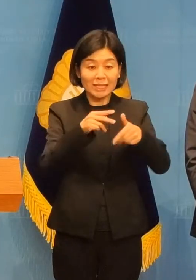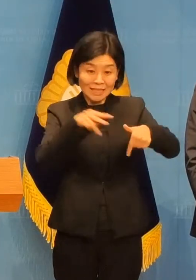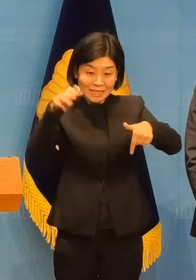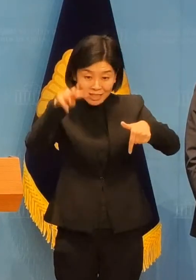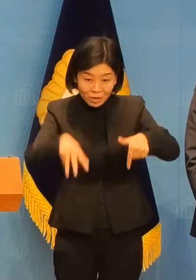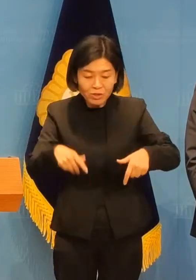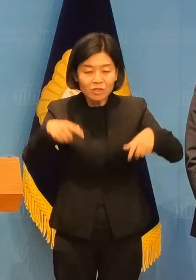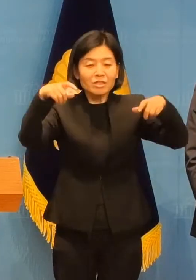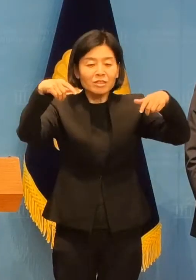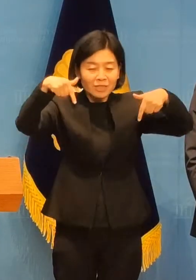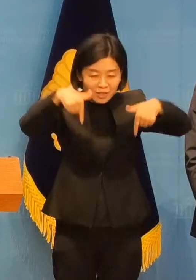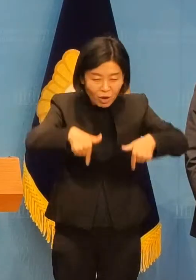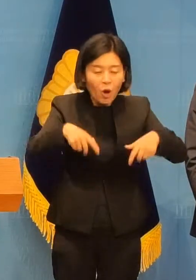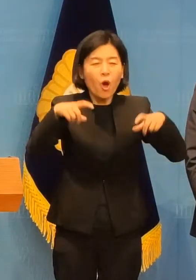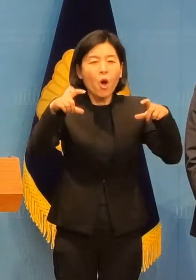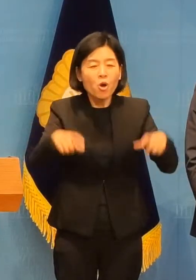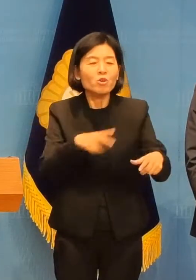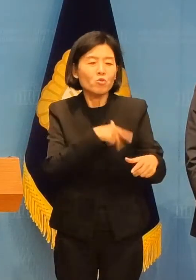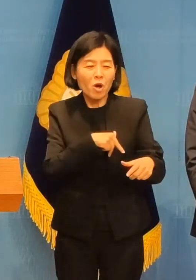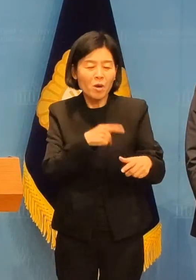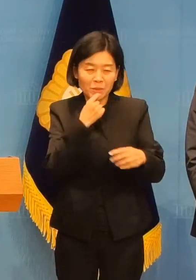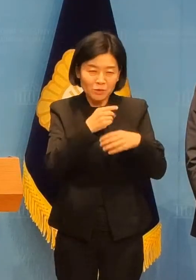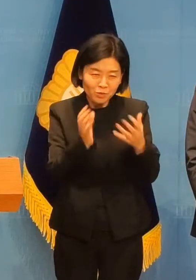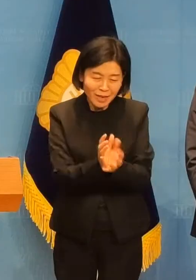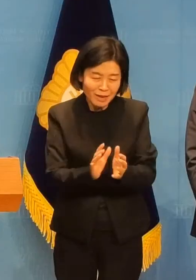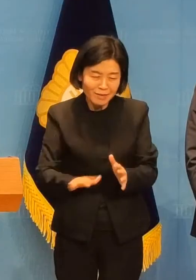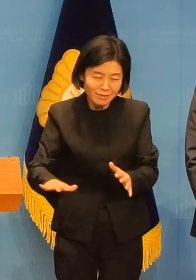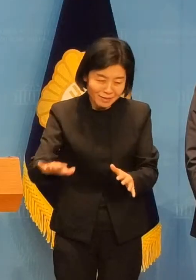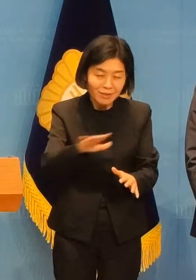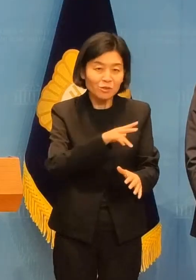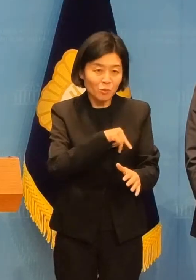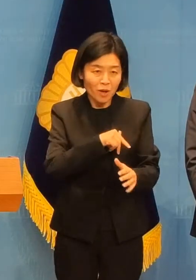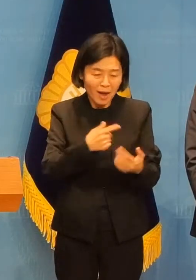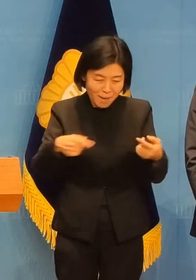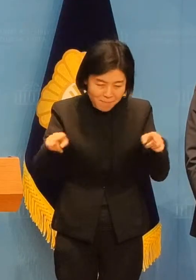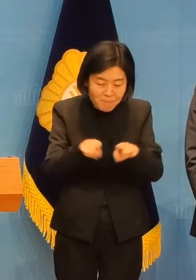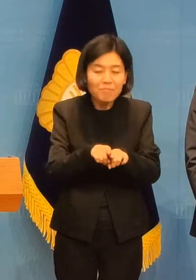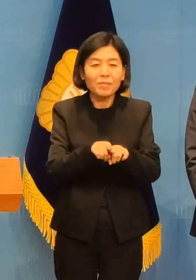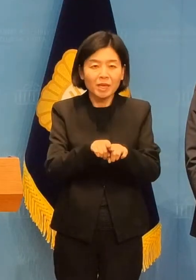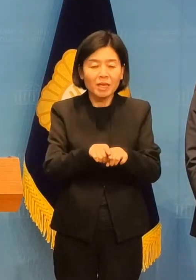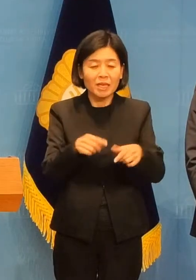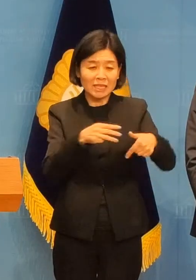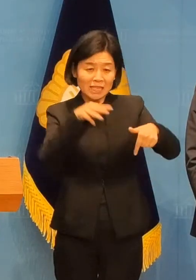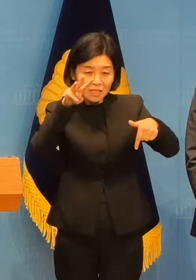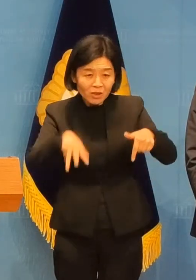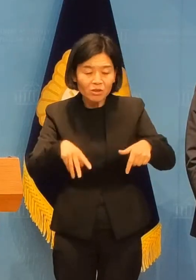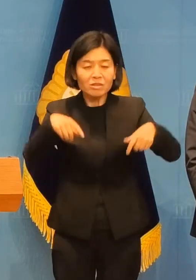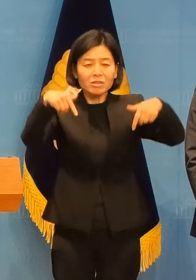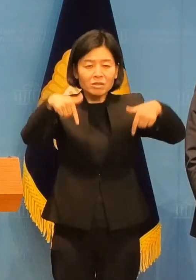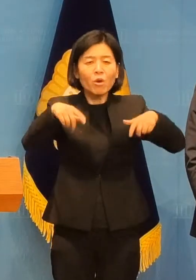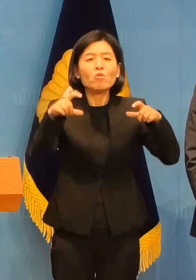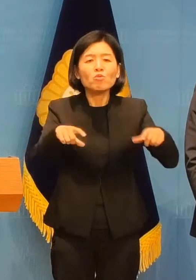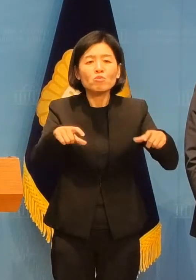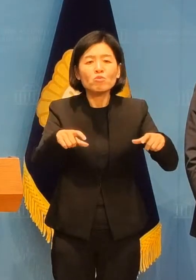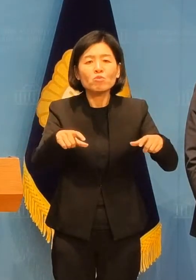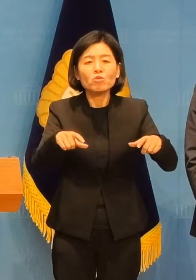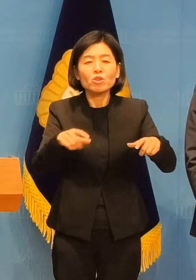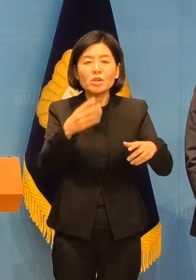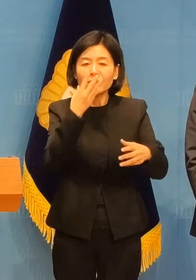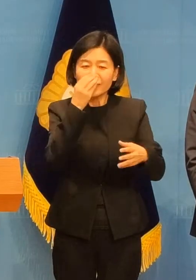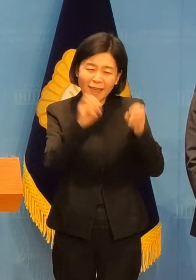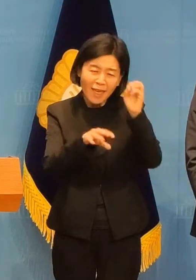전원, 민주당 의원 전원이 이곳에 모여서 인천 서구의 소각장 검단 떠넘기기 시도에